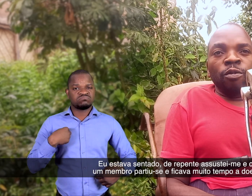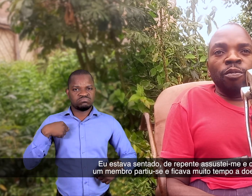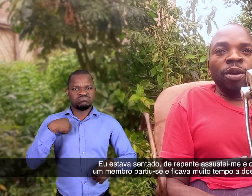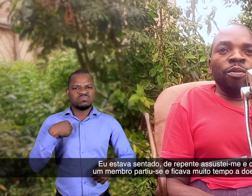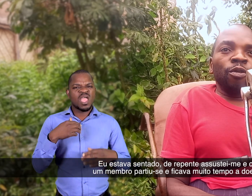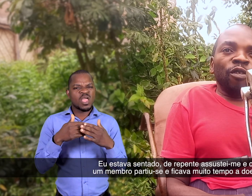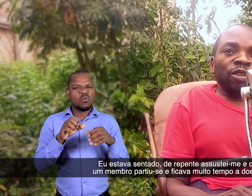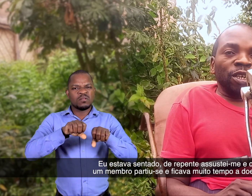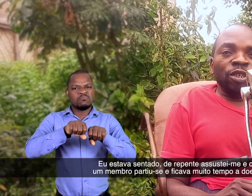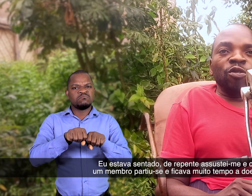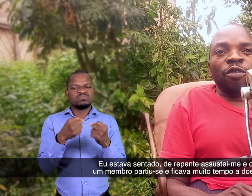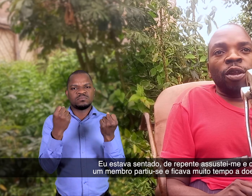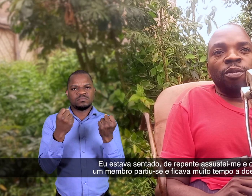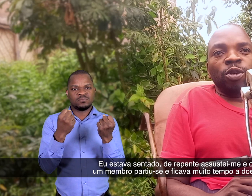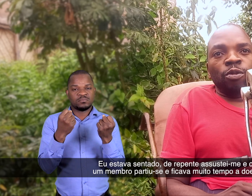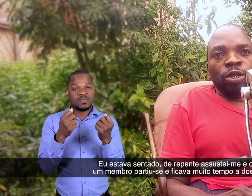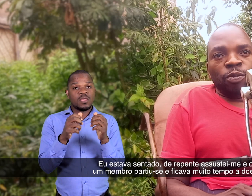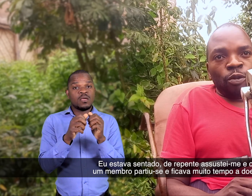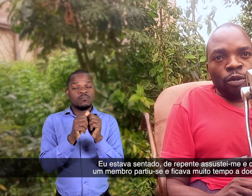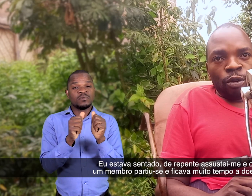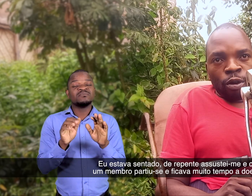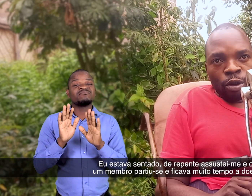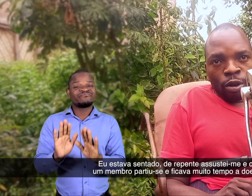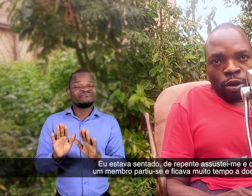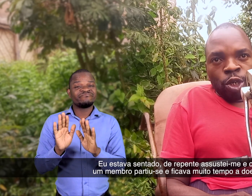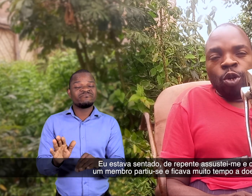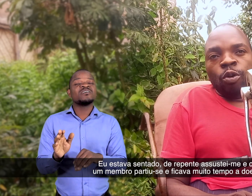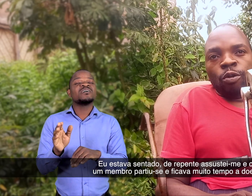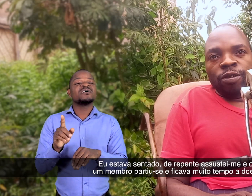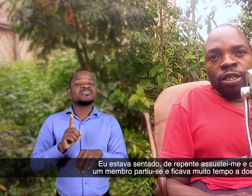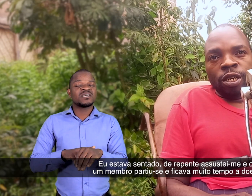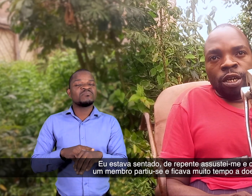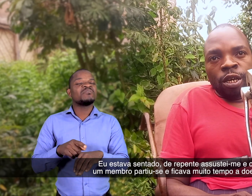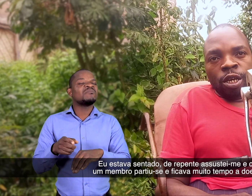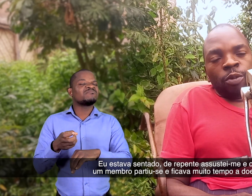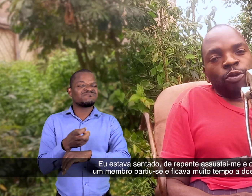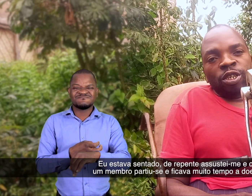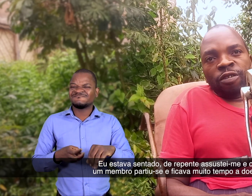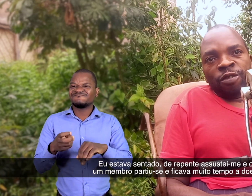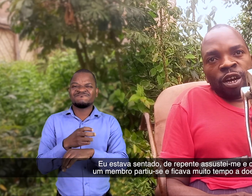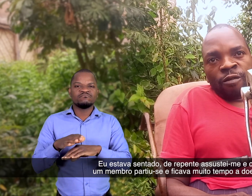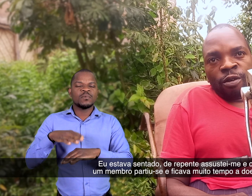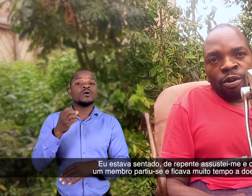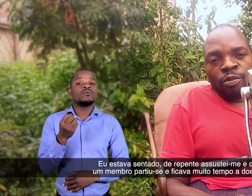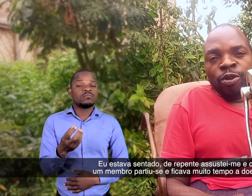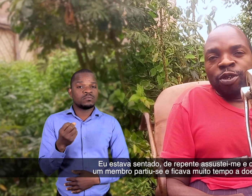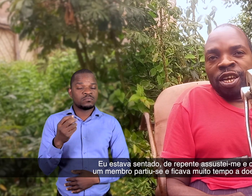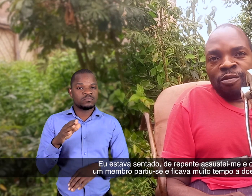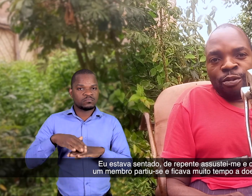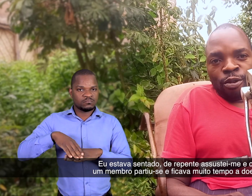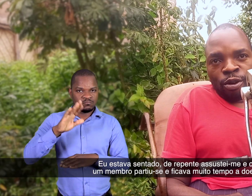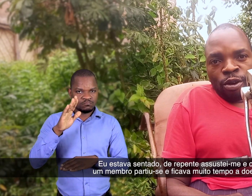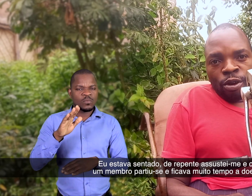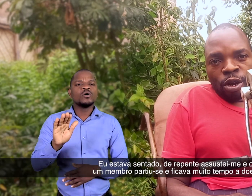um membro tem que sofrer mesmo, tipo, deslocou-se. Depois ficava muito